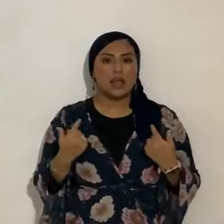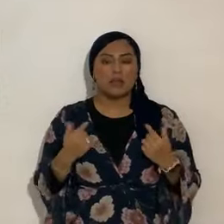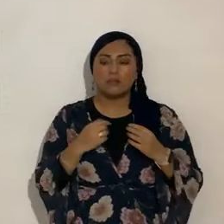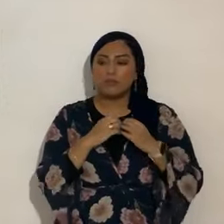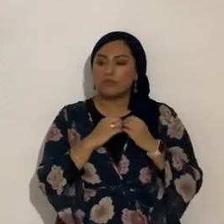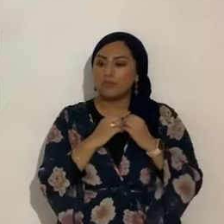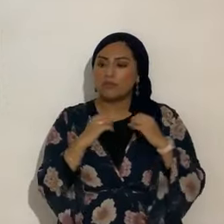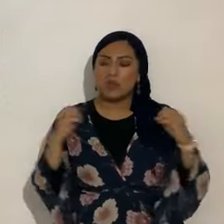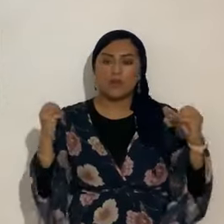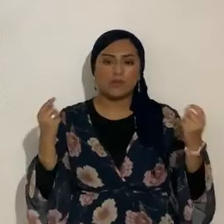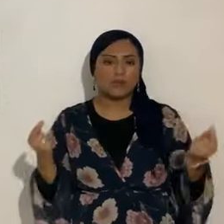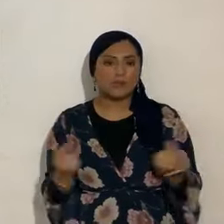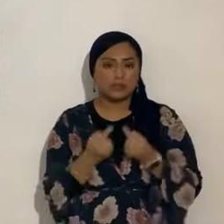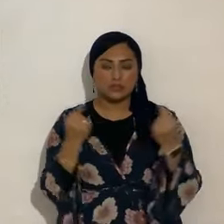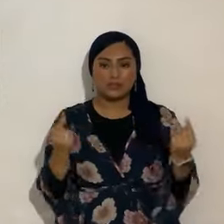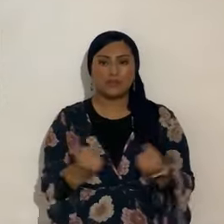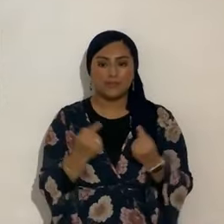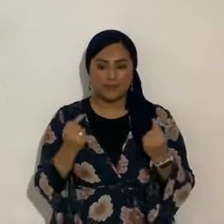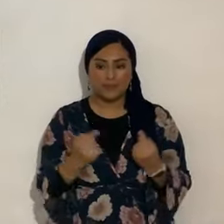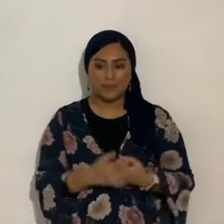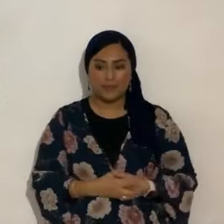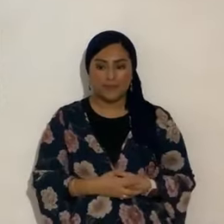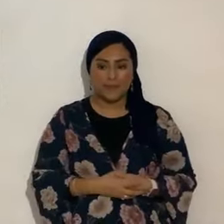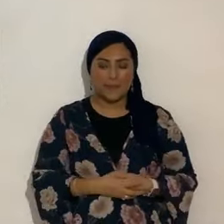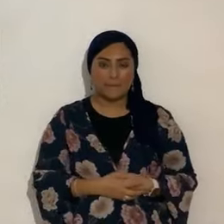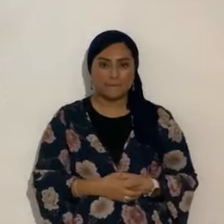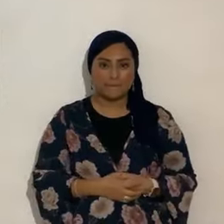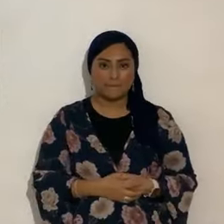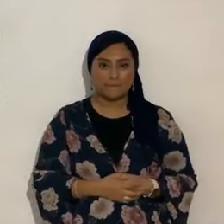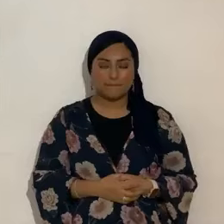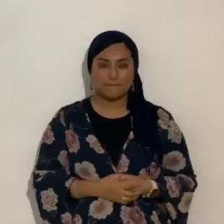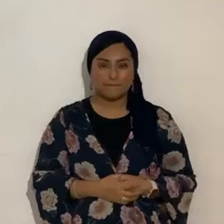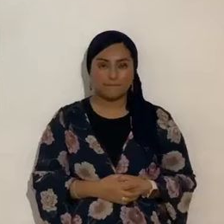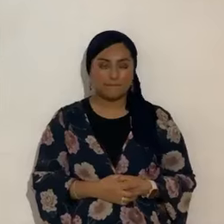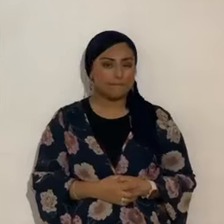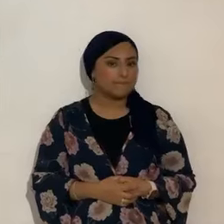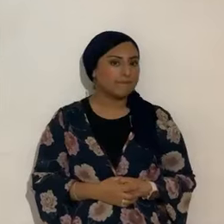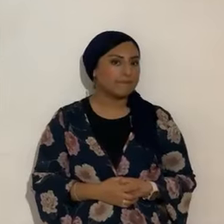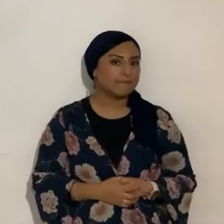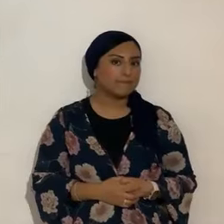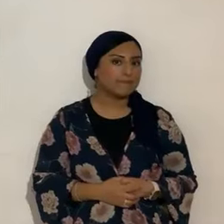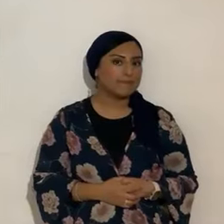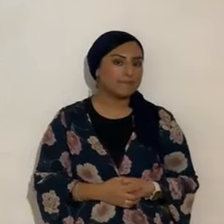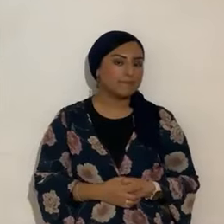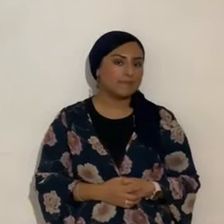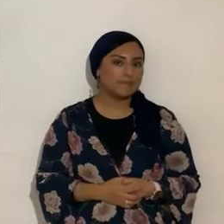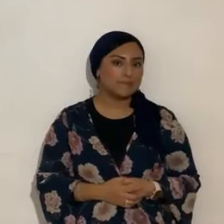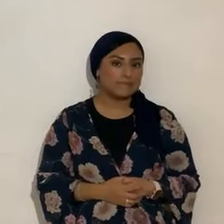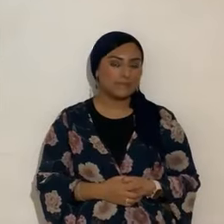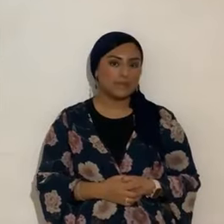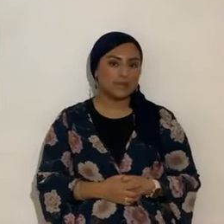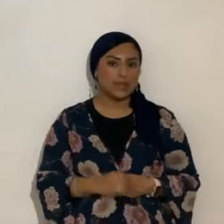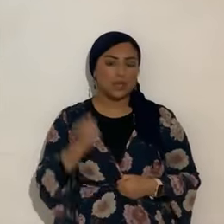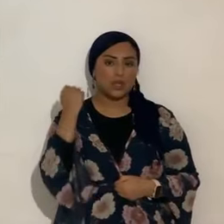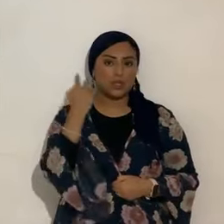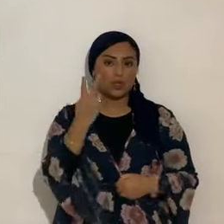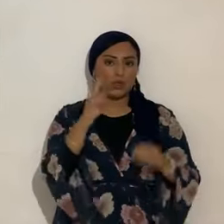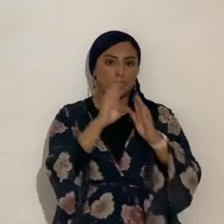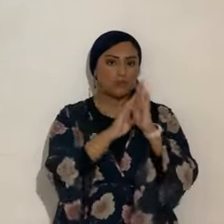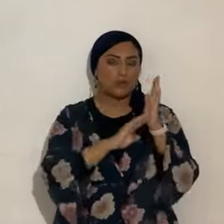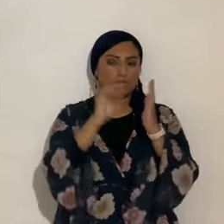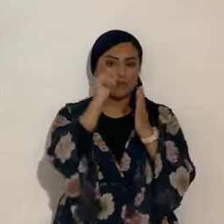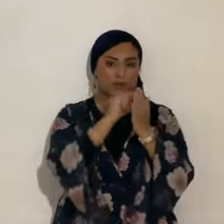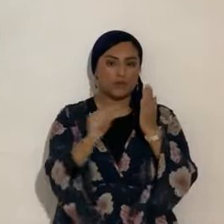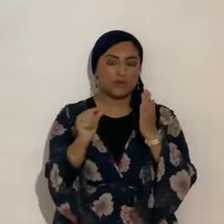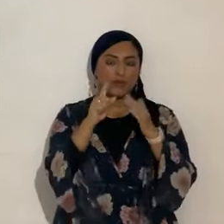ninguna iniquidad en él. La vida debe ser sin ninguna iniquidad como el Eterno. Es justo y recto. Estas dos citas,